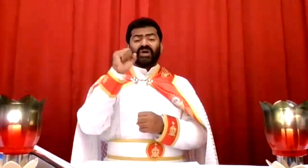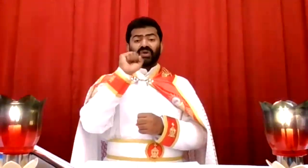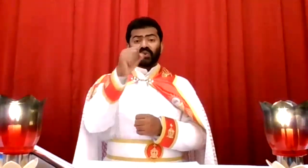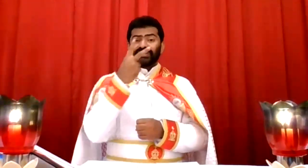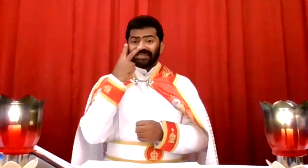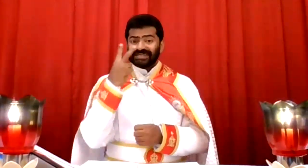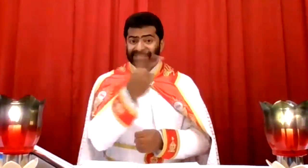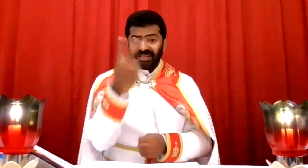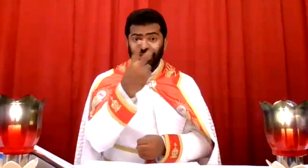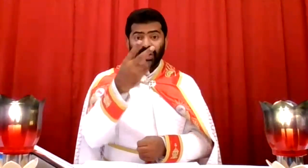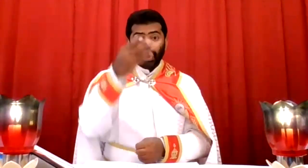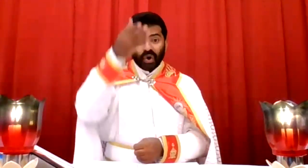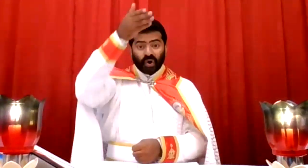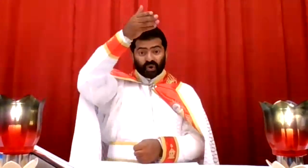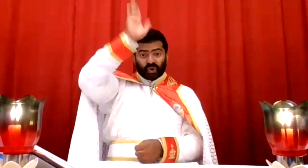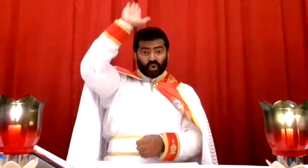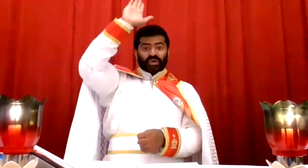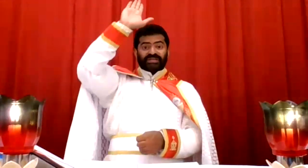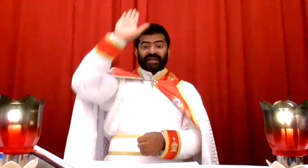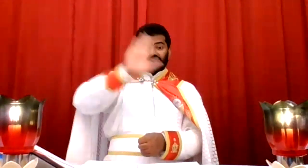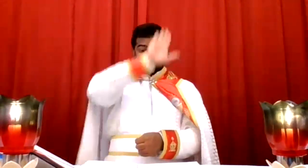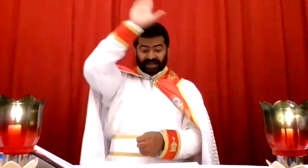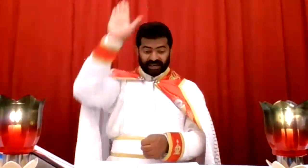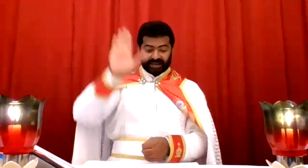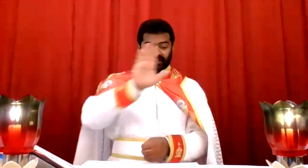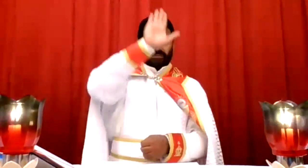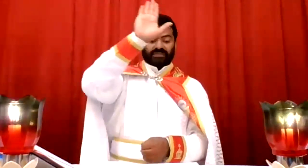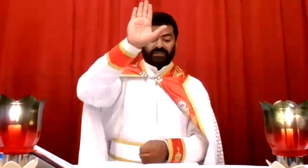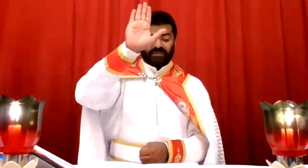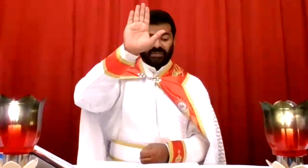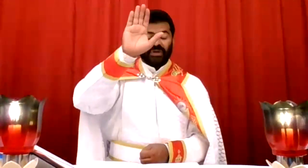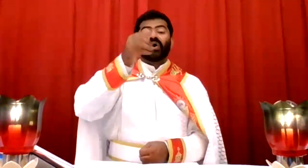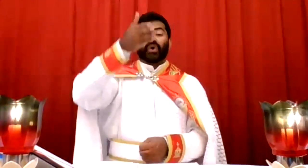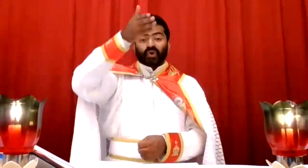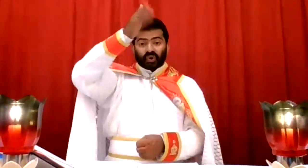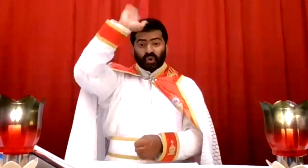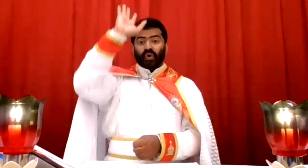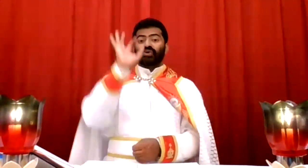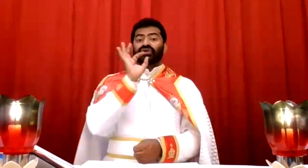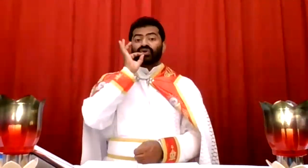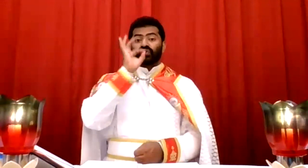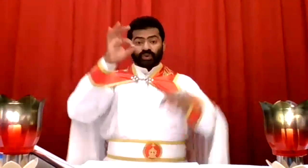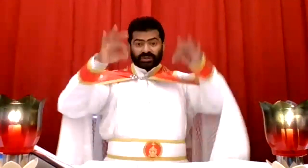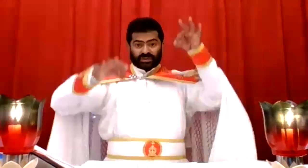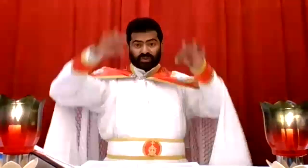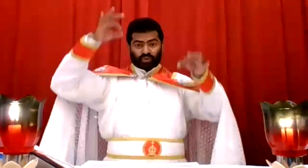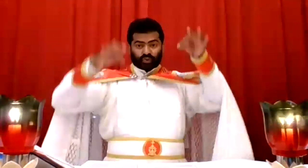must see God's kingdom. God